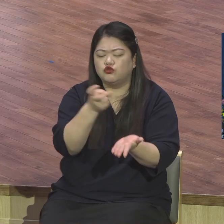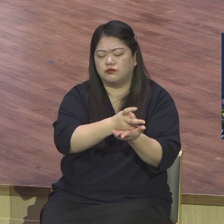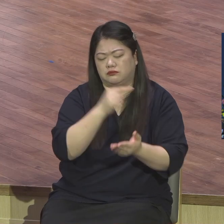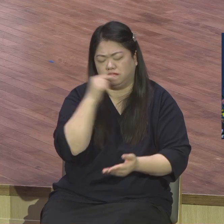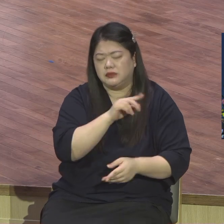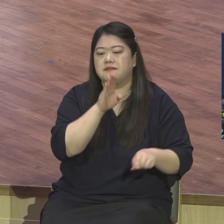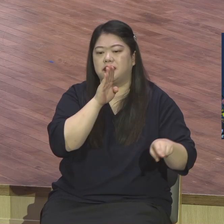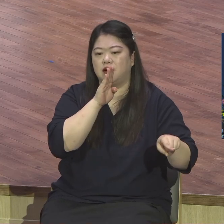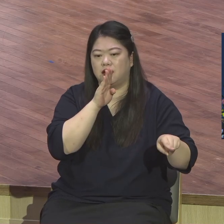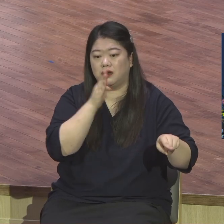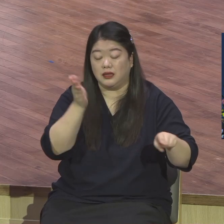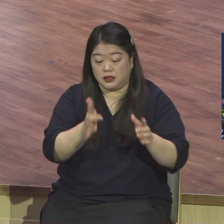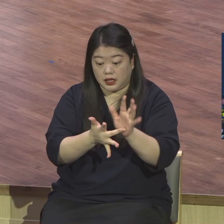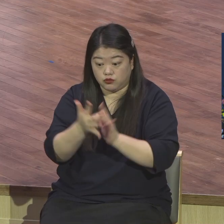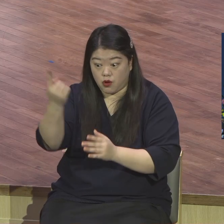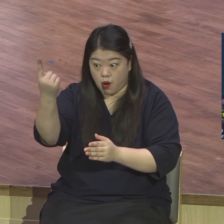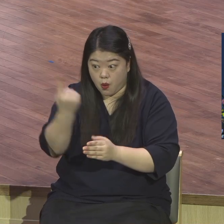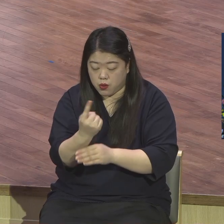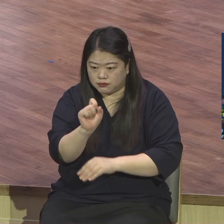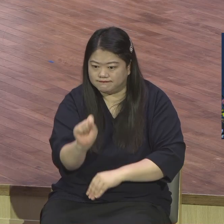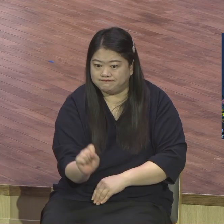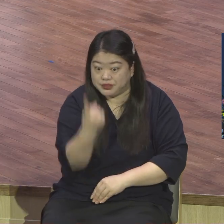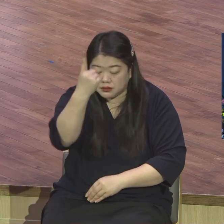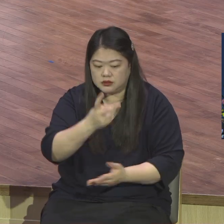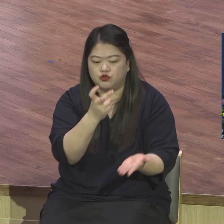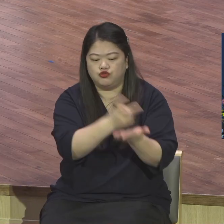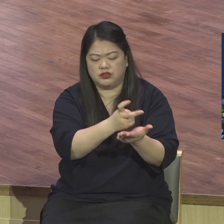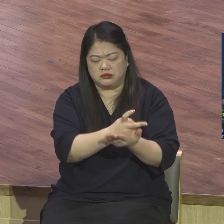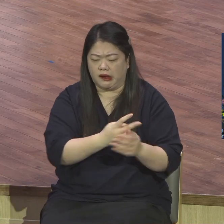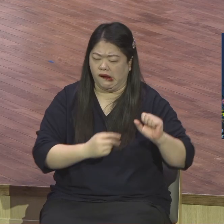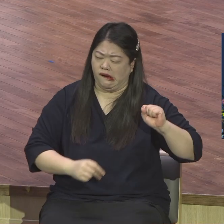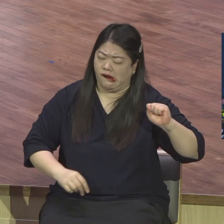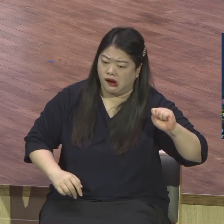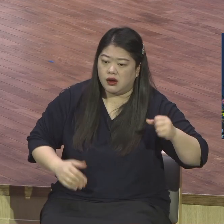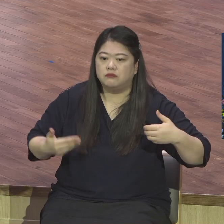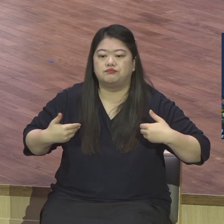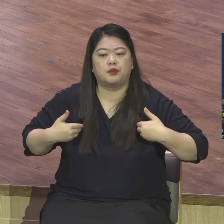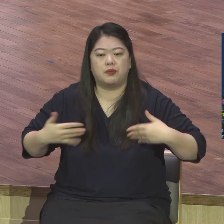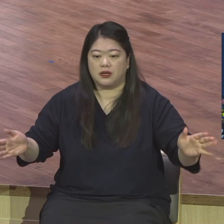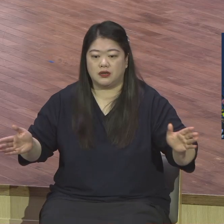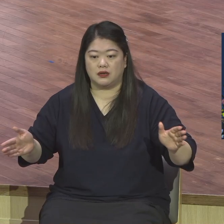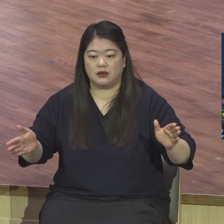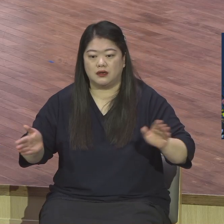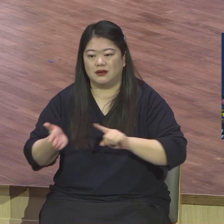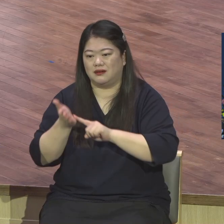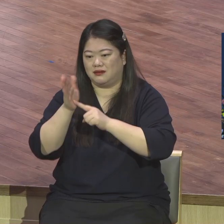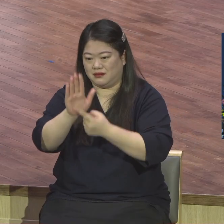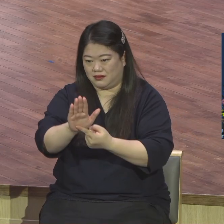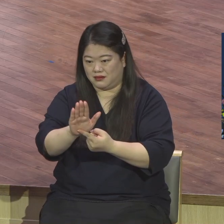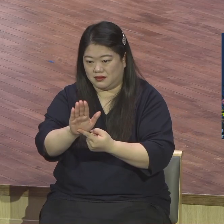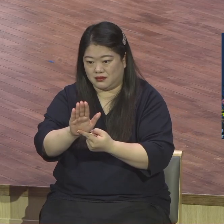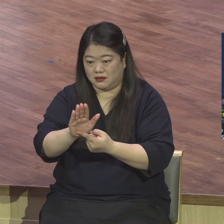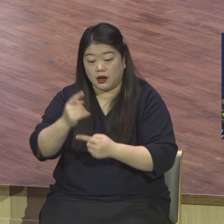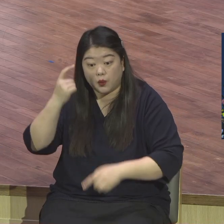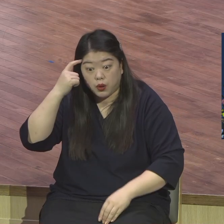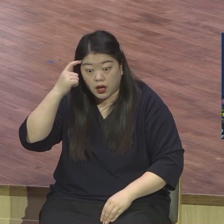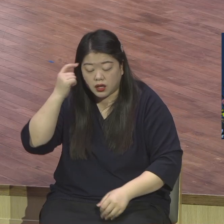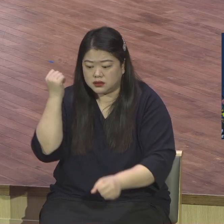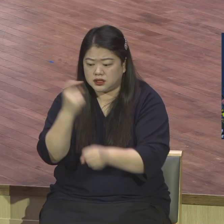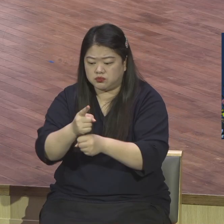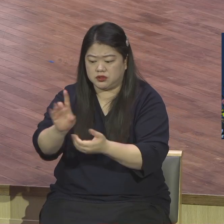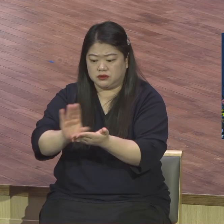인간은 이제 더 이상 율법에 매이지 않고 참